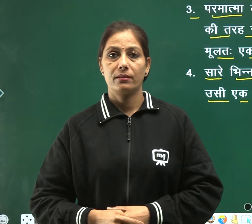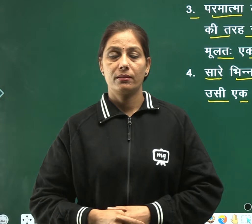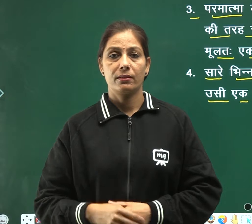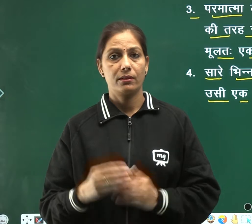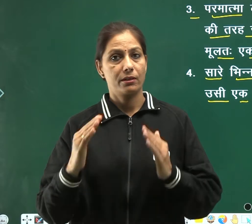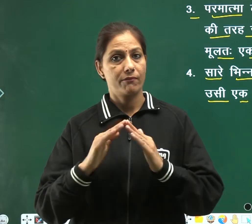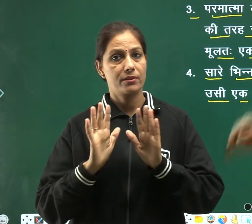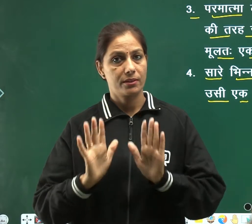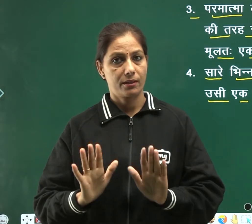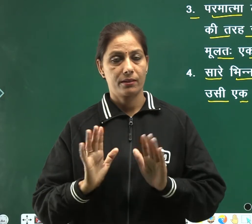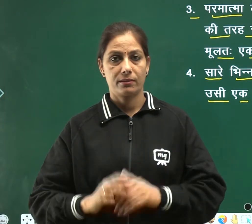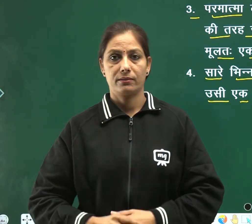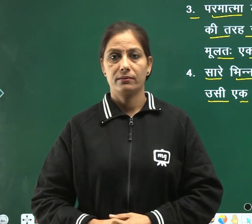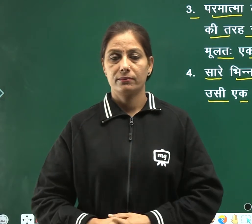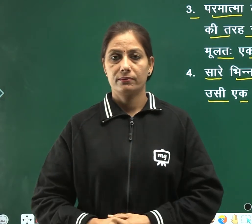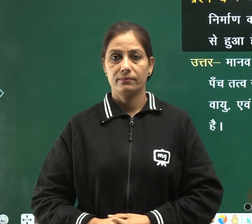निवास है।